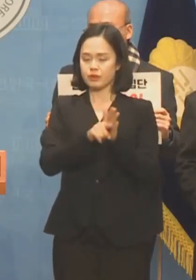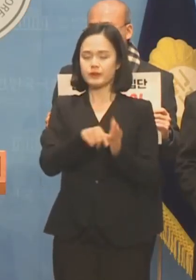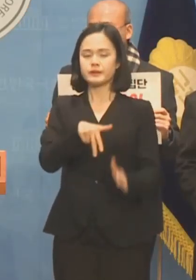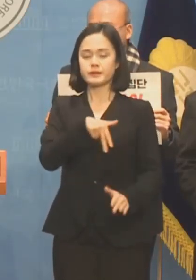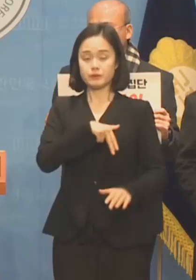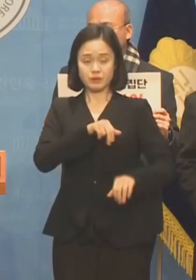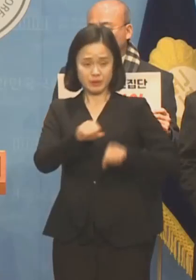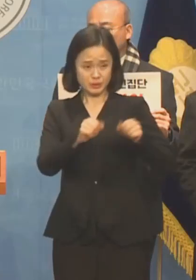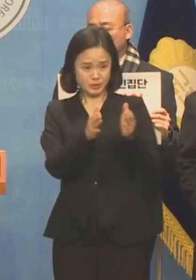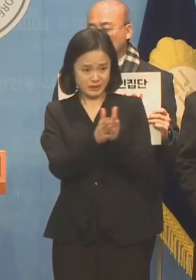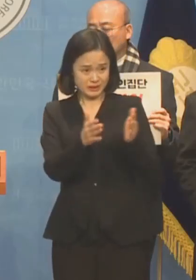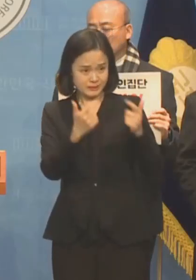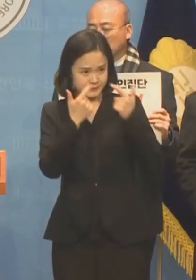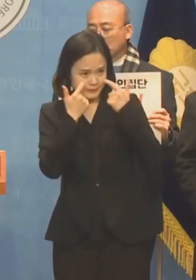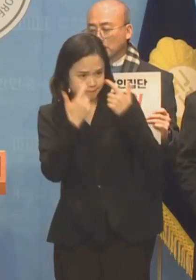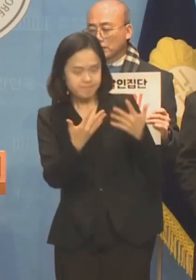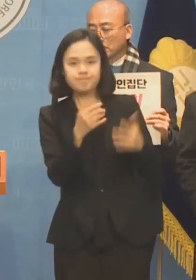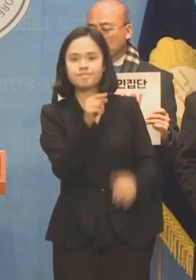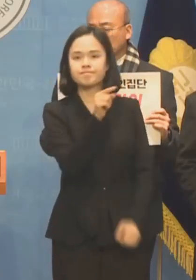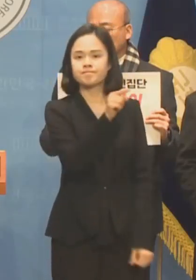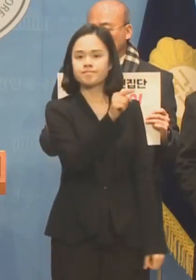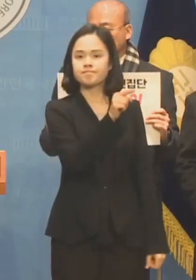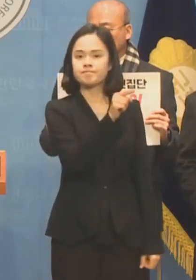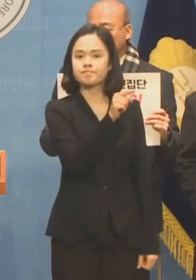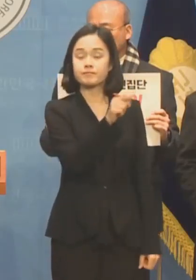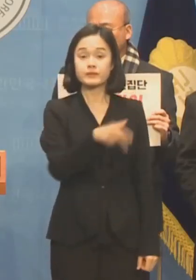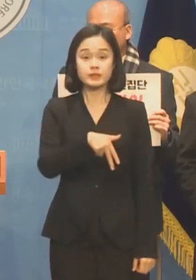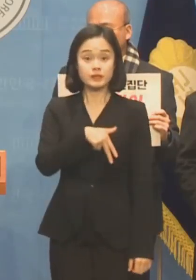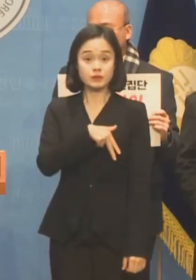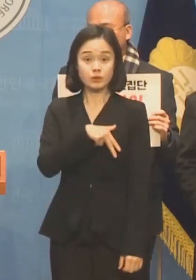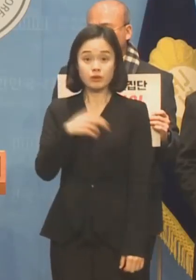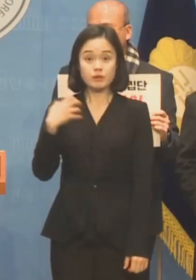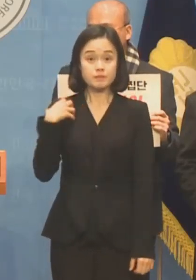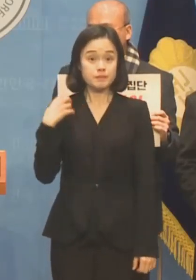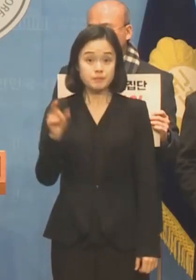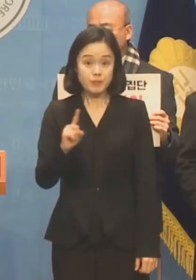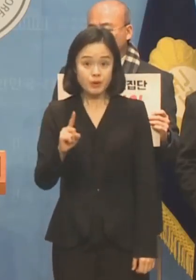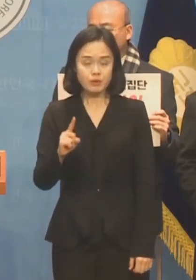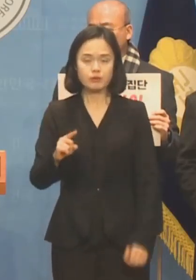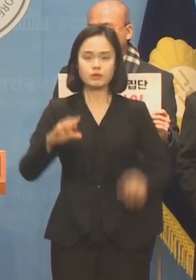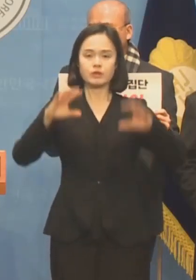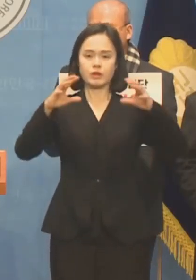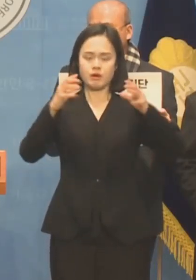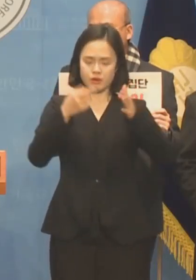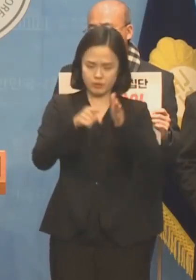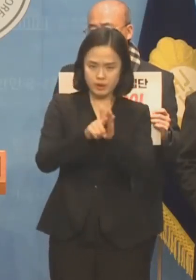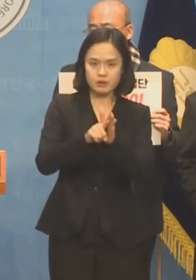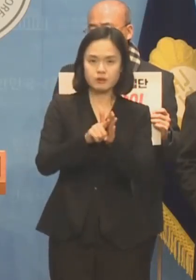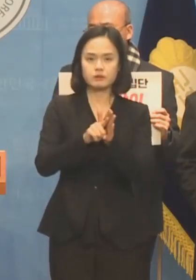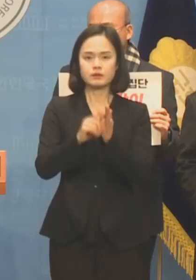되었습니다. 국회의원이라면 국가관과 민족관 그리고 국민을 위해서